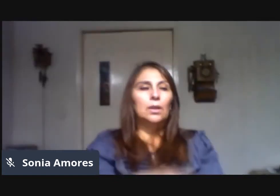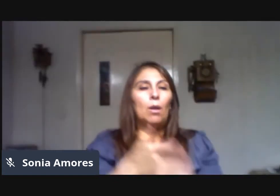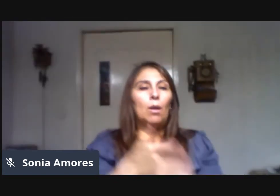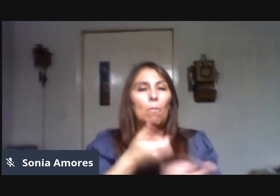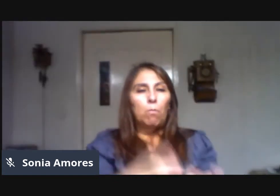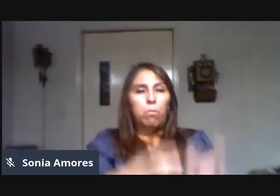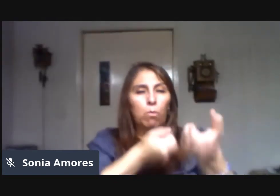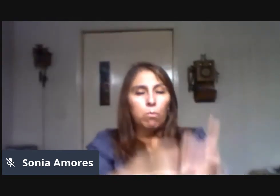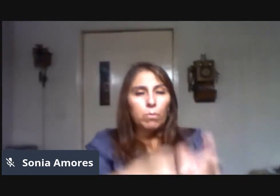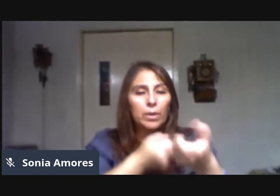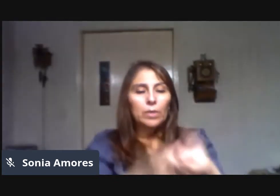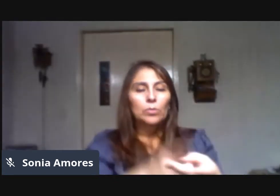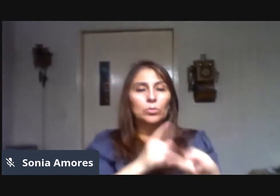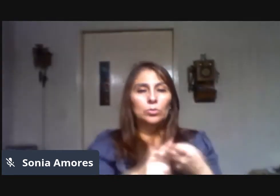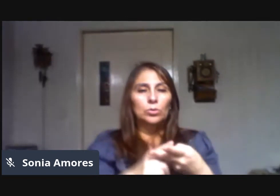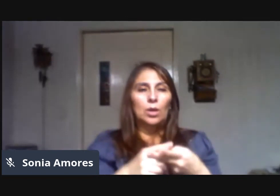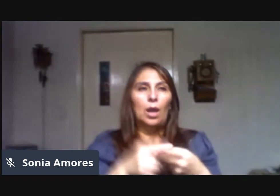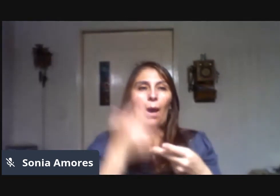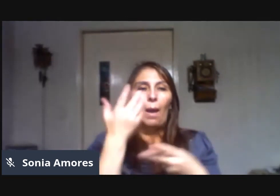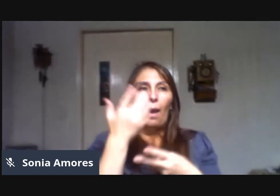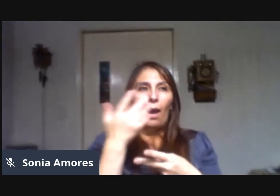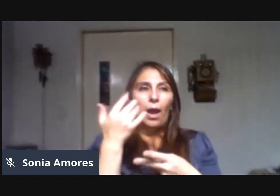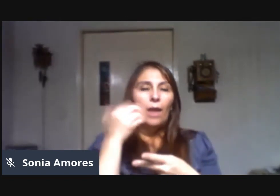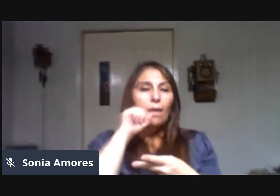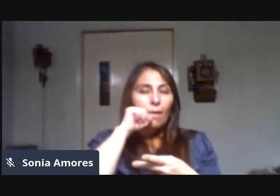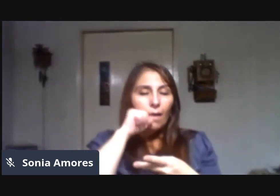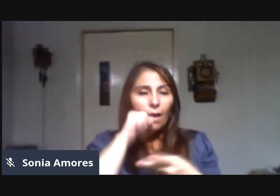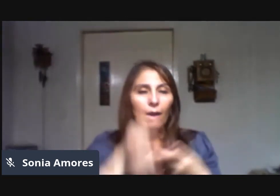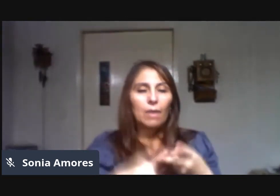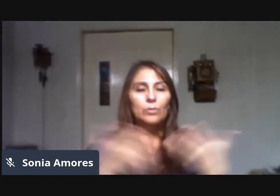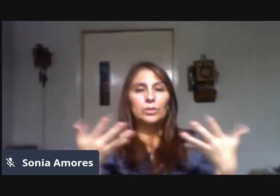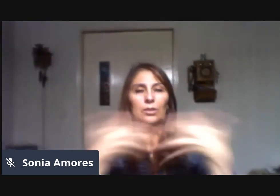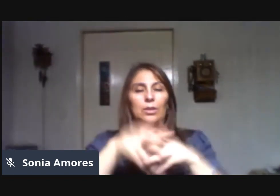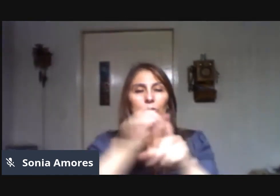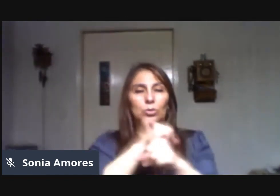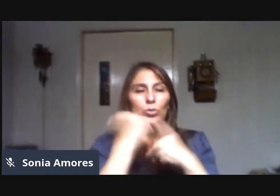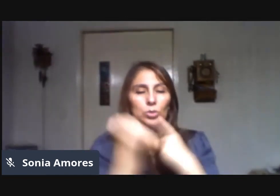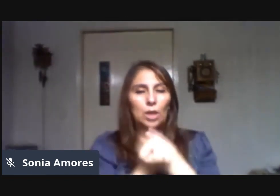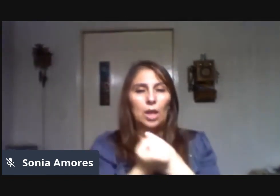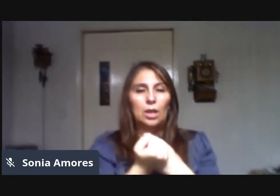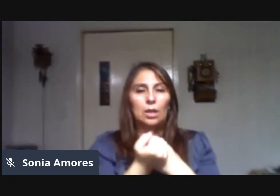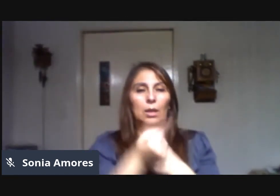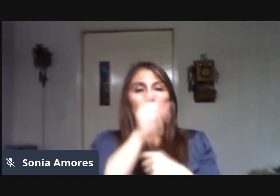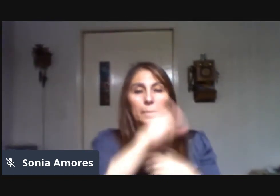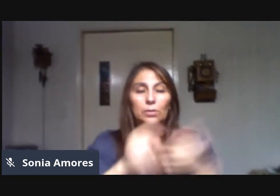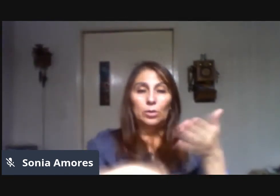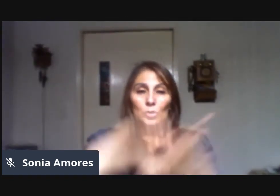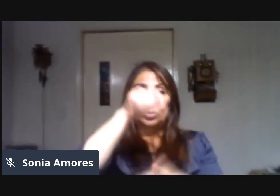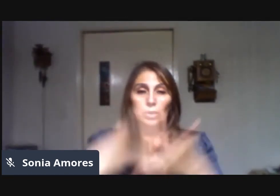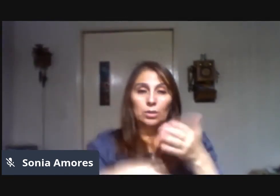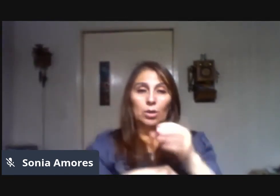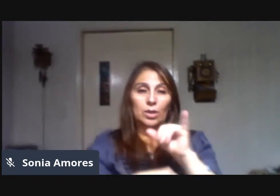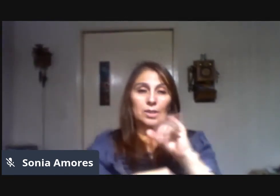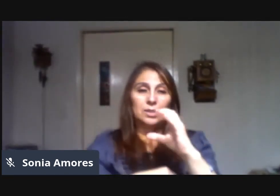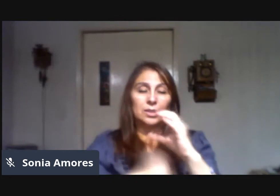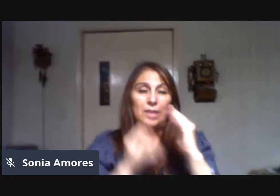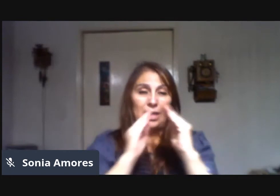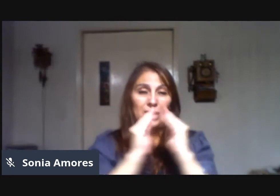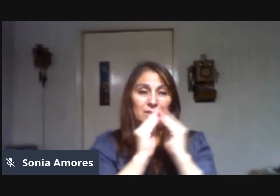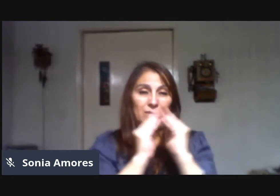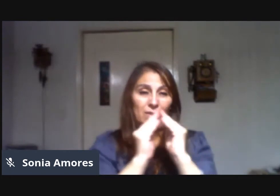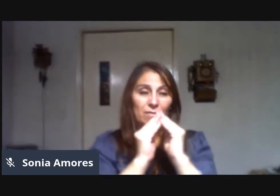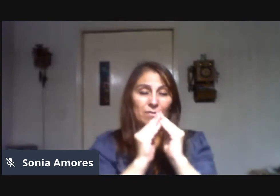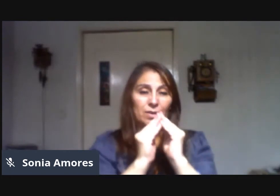contratistas privados de integración social, por ejemplo, contratistas del ICBF, que por la vía del diálogo